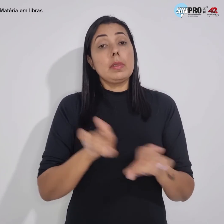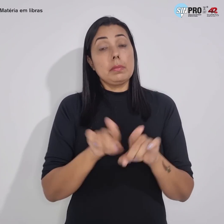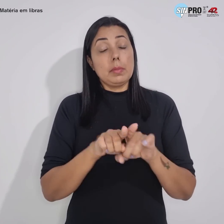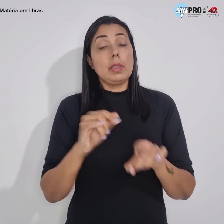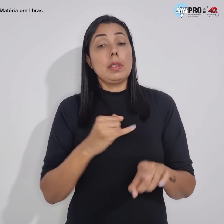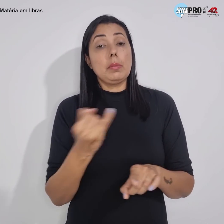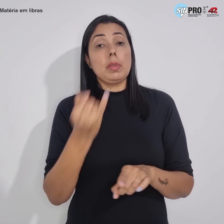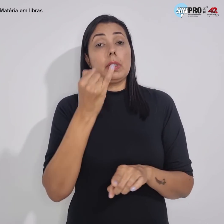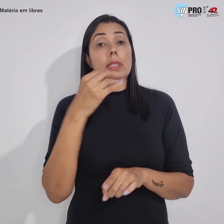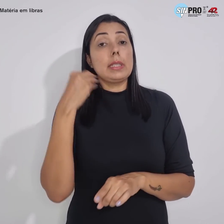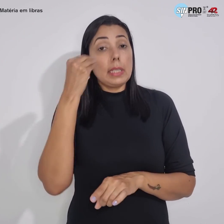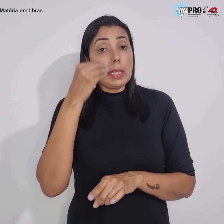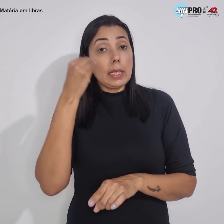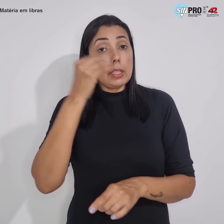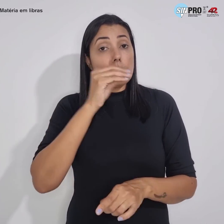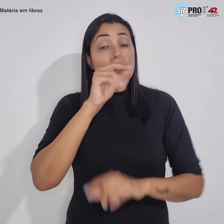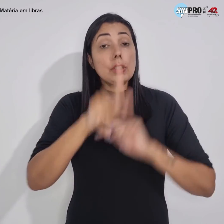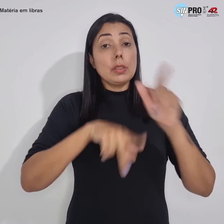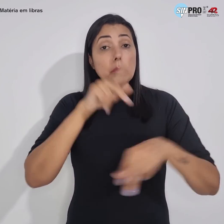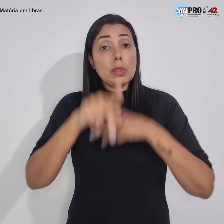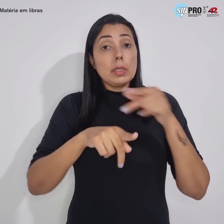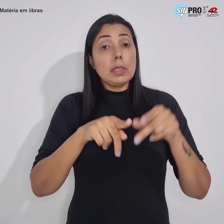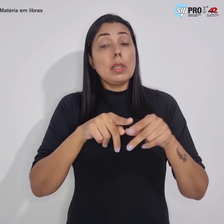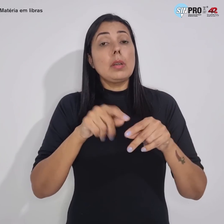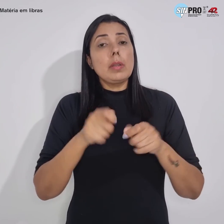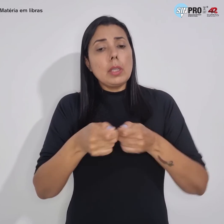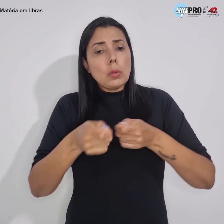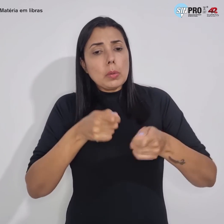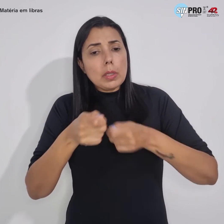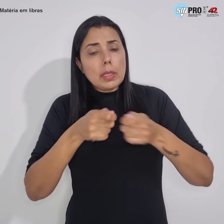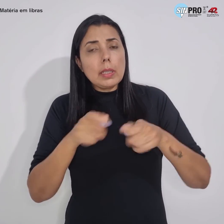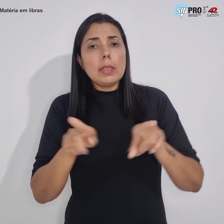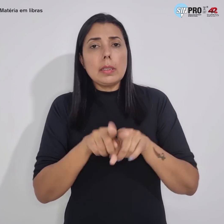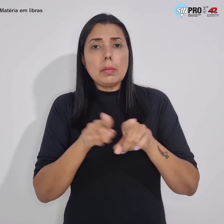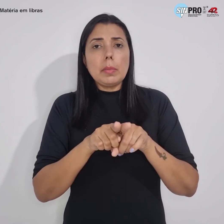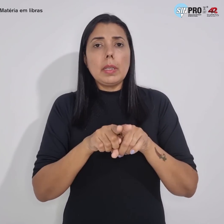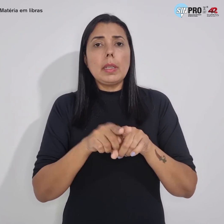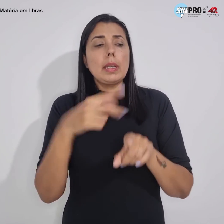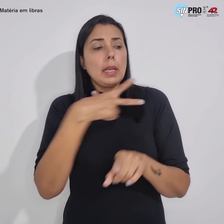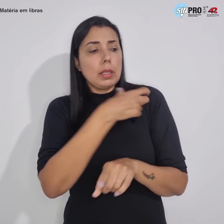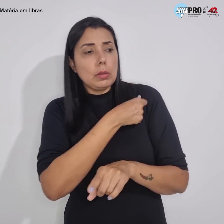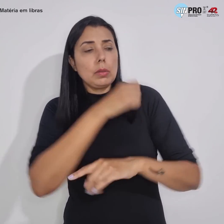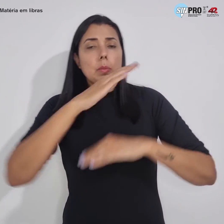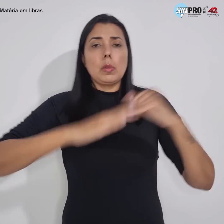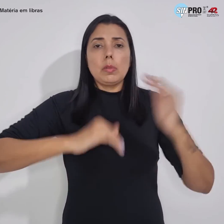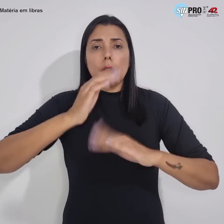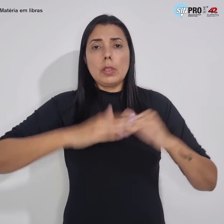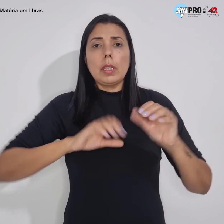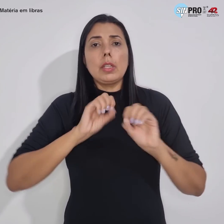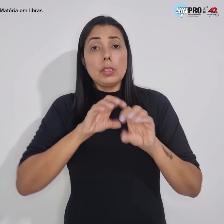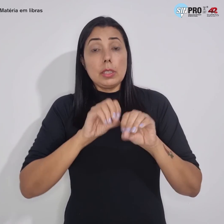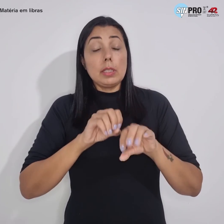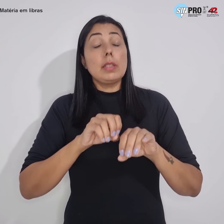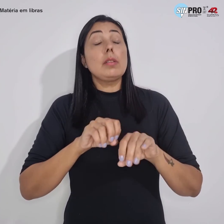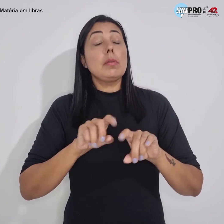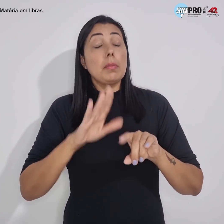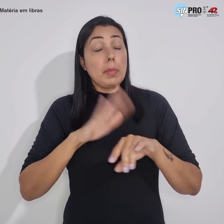a importância da testagem em massa e de se ministrar a dose de reforço aos profissionais de educação o quanto antes.